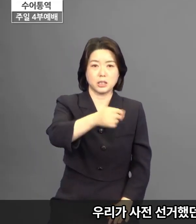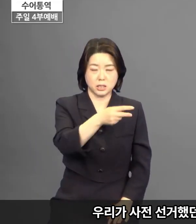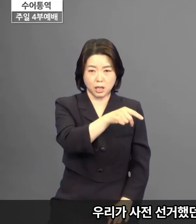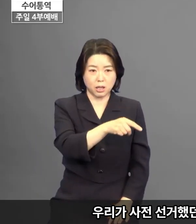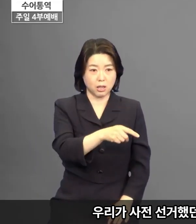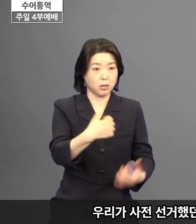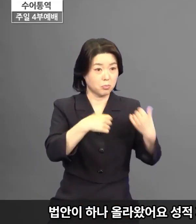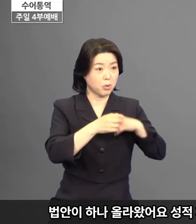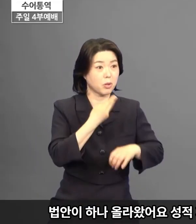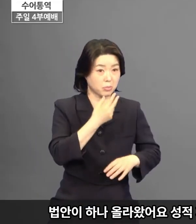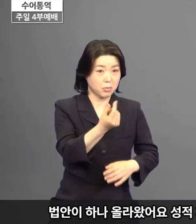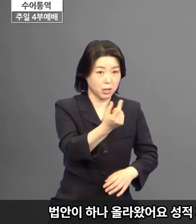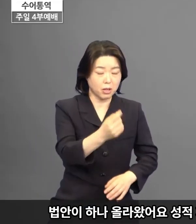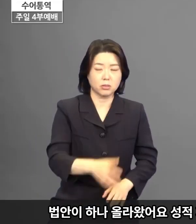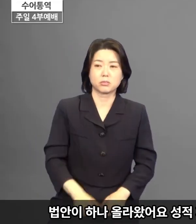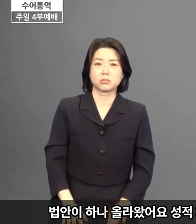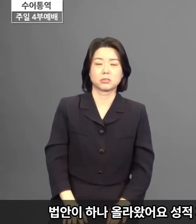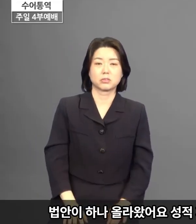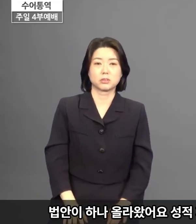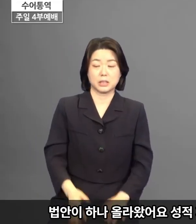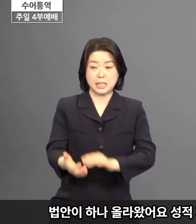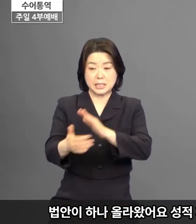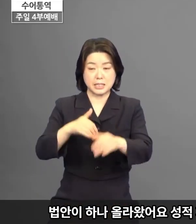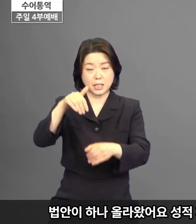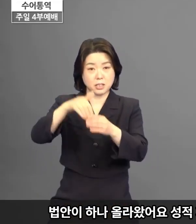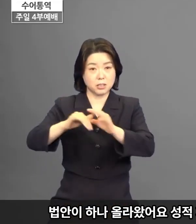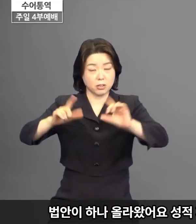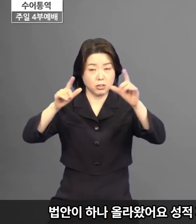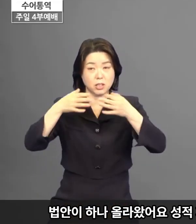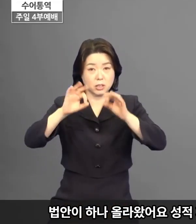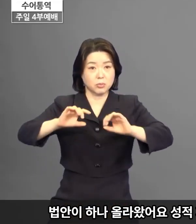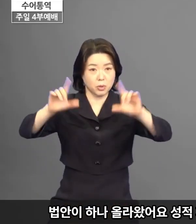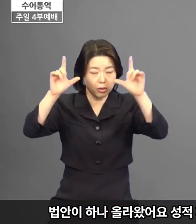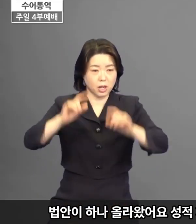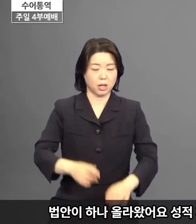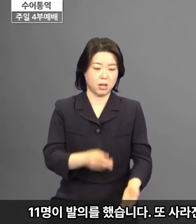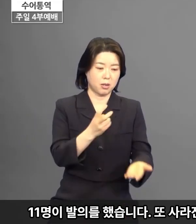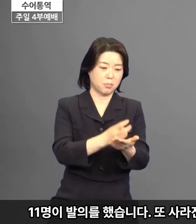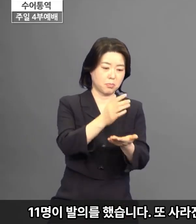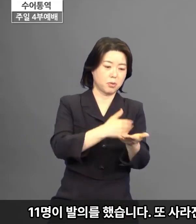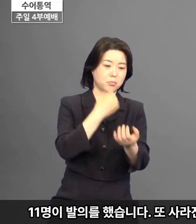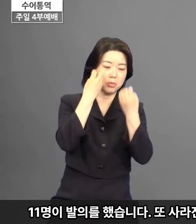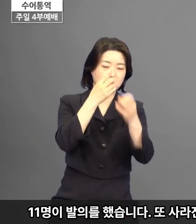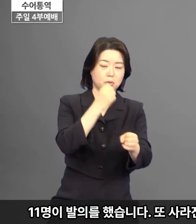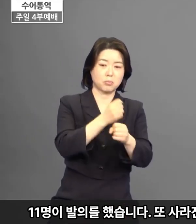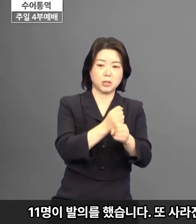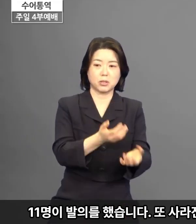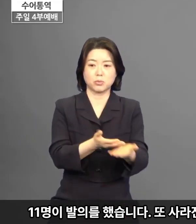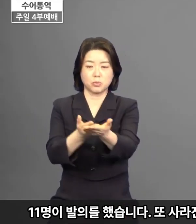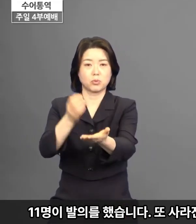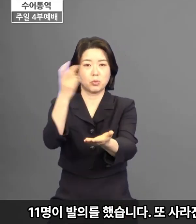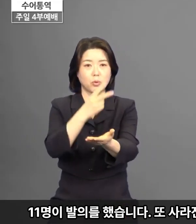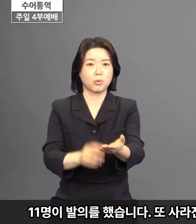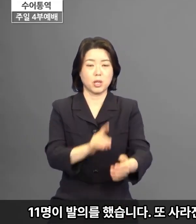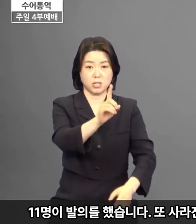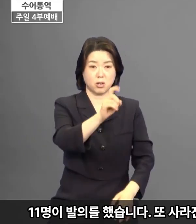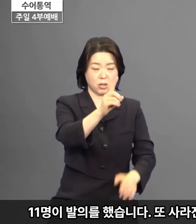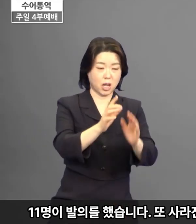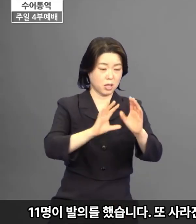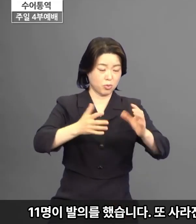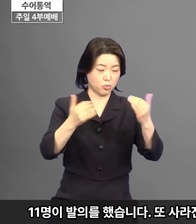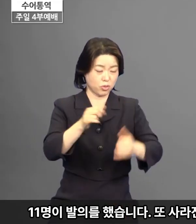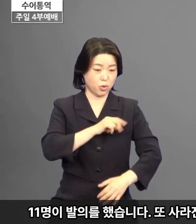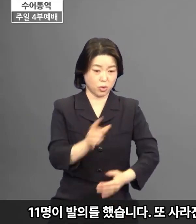둘째 날 금요일입니다. 법안이 하나 올라왔어요. 성적 지향에 대한 얘기가 또 나온 거예요. 11명이 발의를 했습니다. 또 사라진